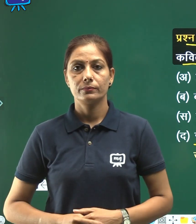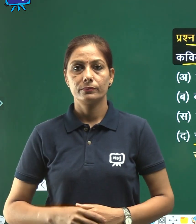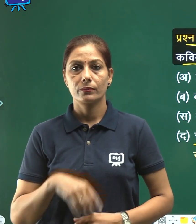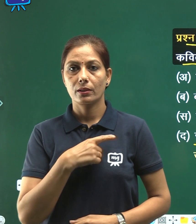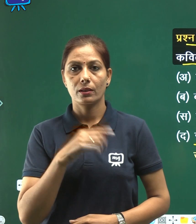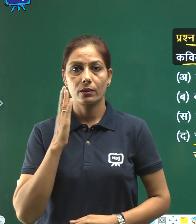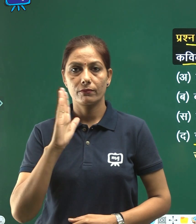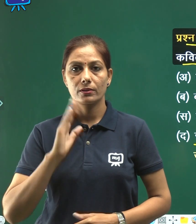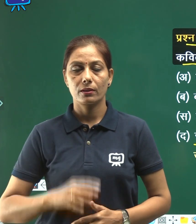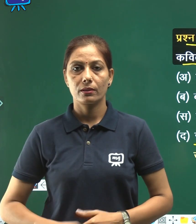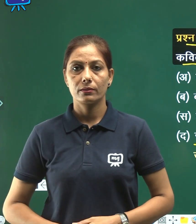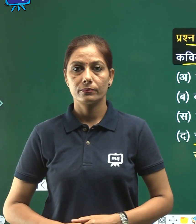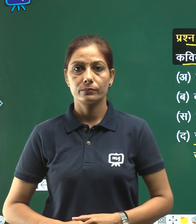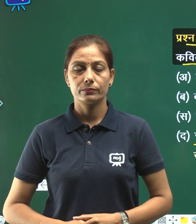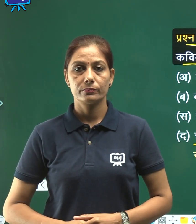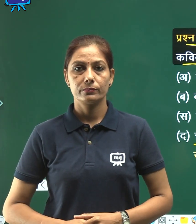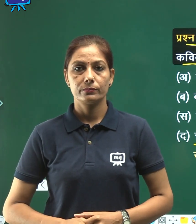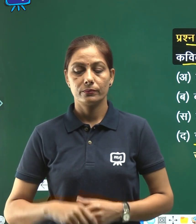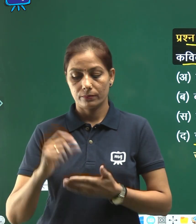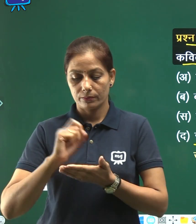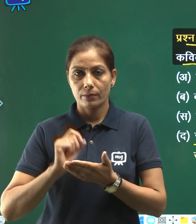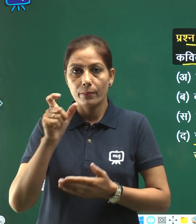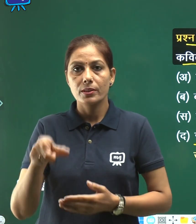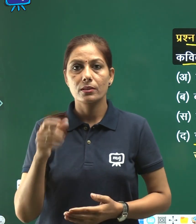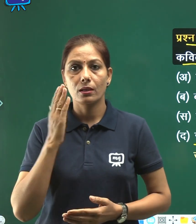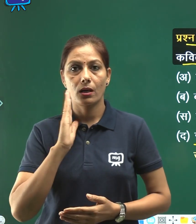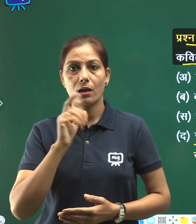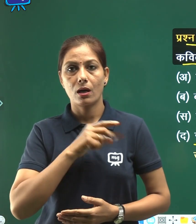यह कविता कुंवर नारायण ने लिखी है।